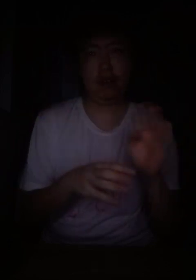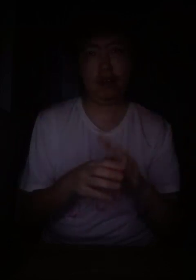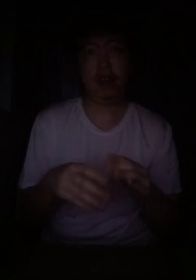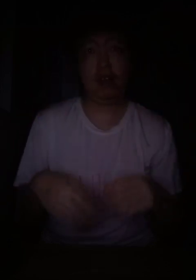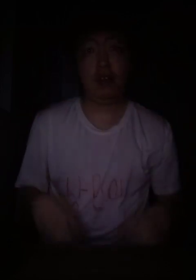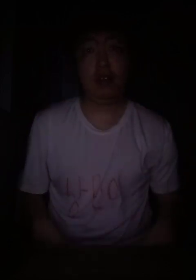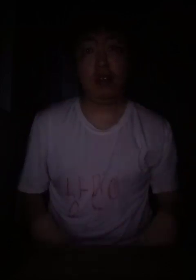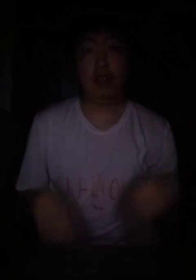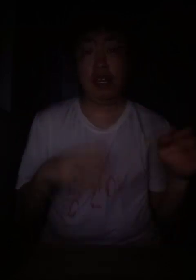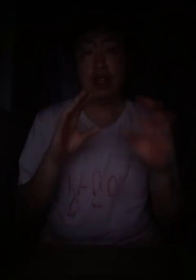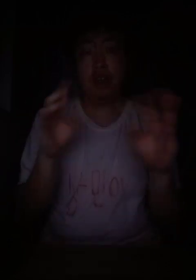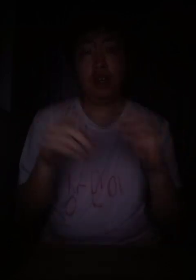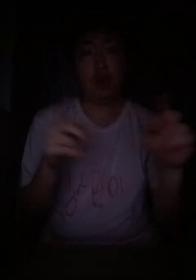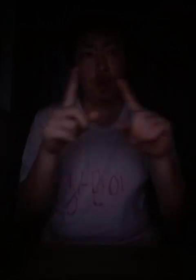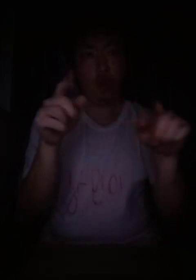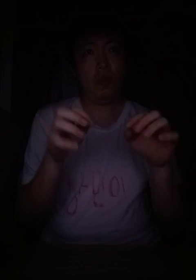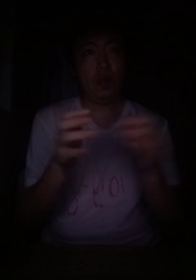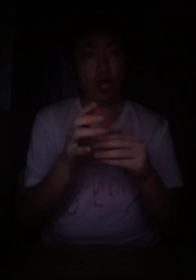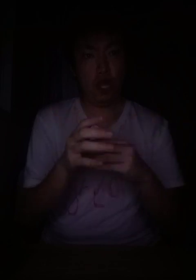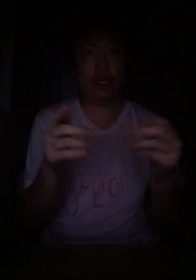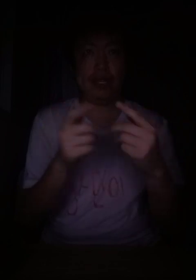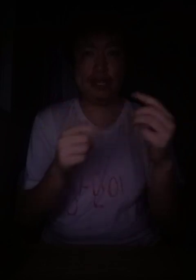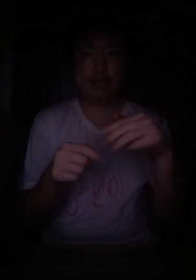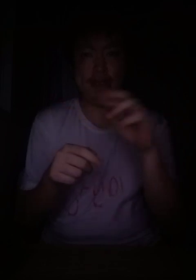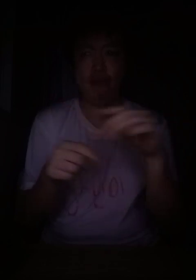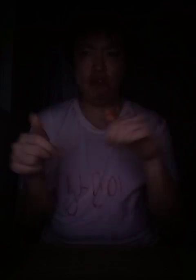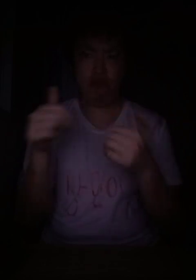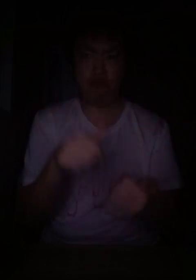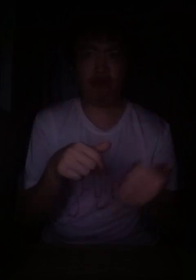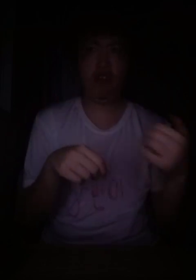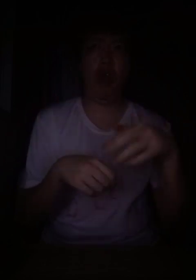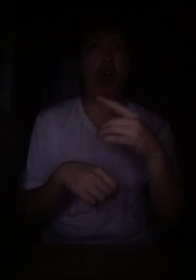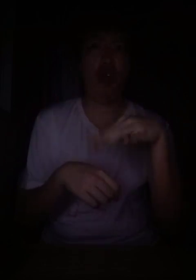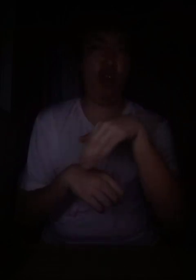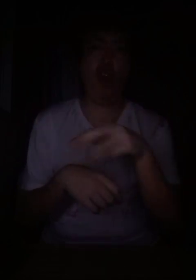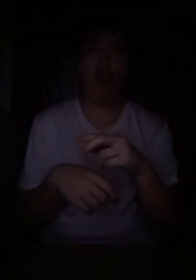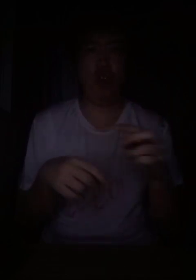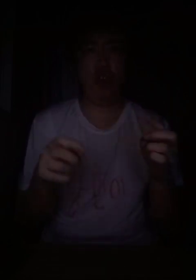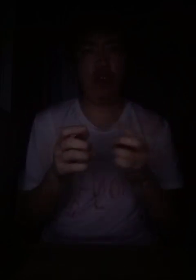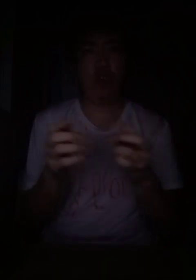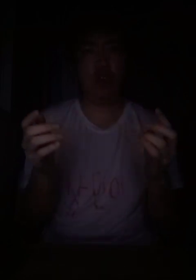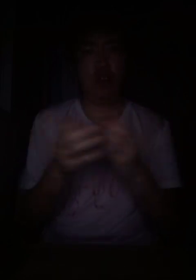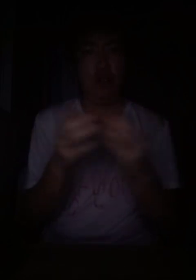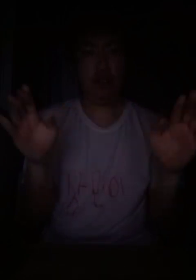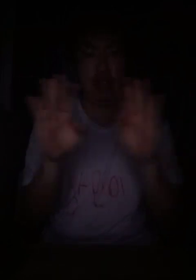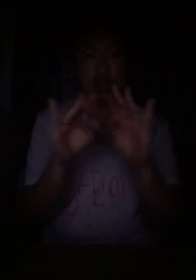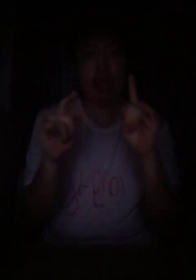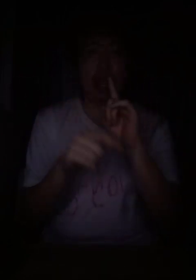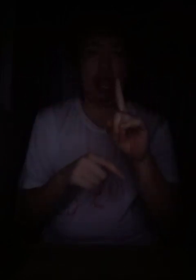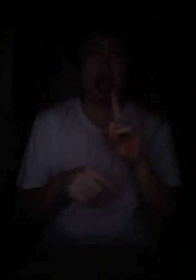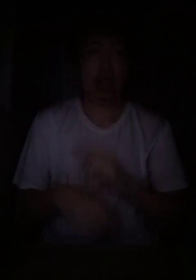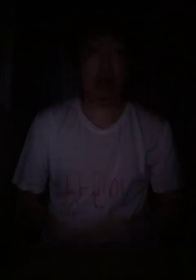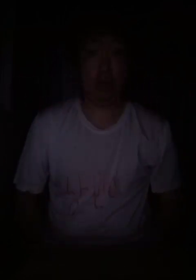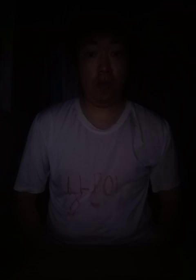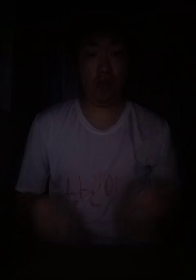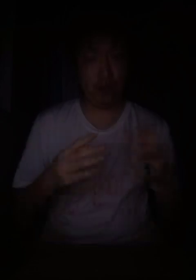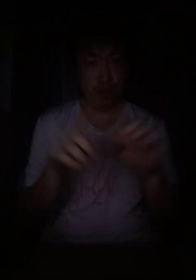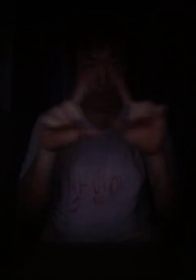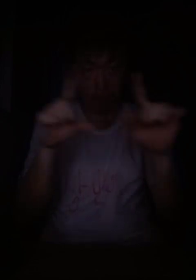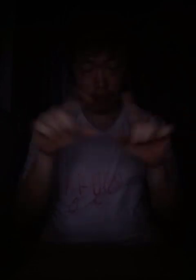지난 10월 김포공항역에서 승객 김모 씨가 숨진 결정적인 원인 가운데 하나였습니다. 열차와 안전문 사이에 끼인